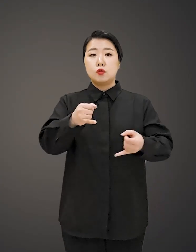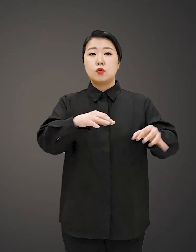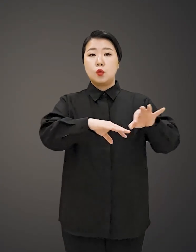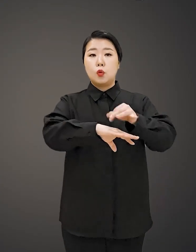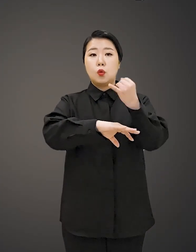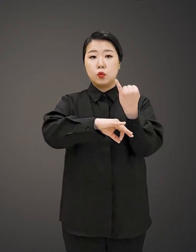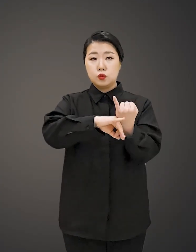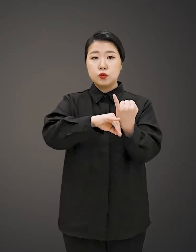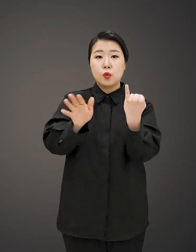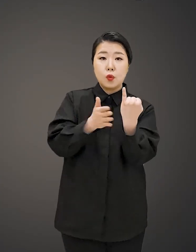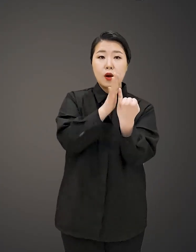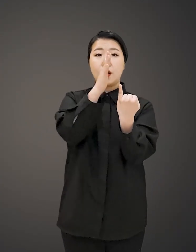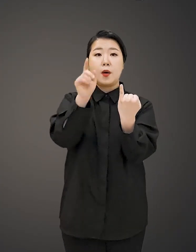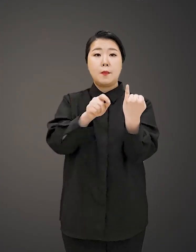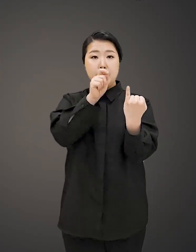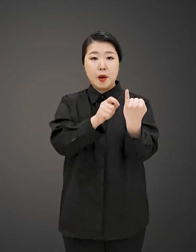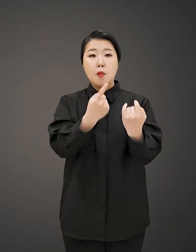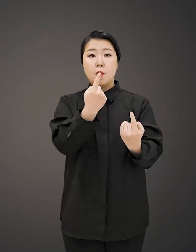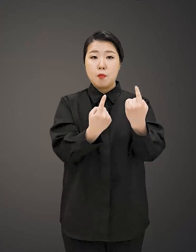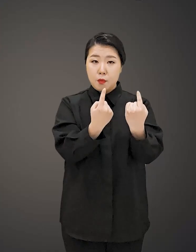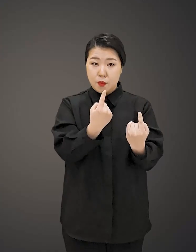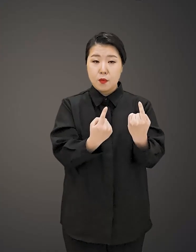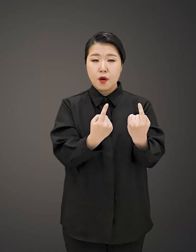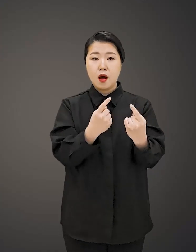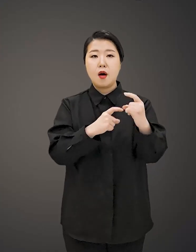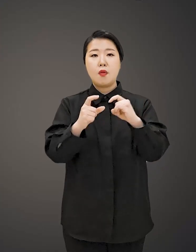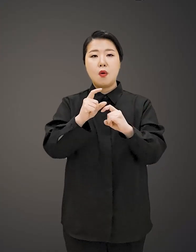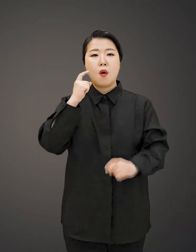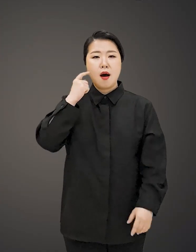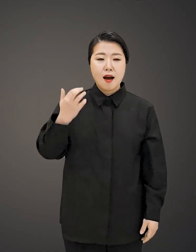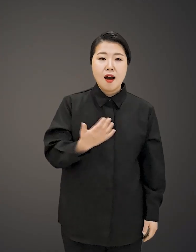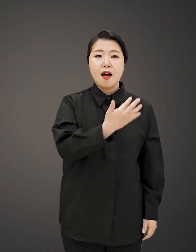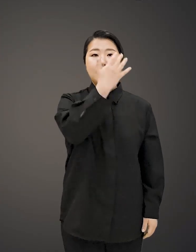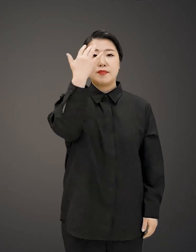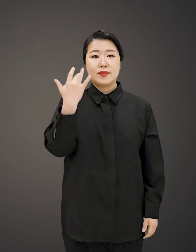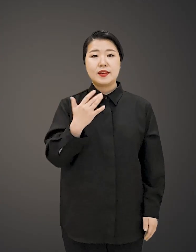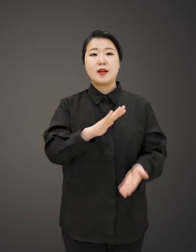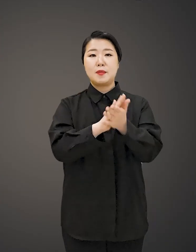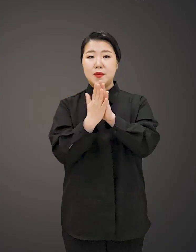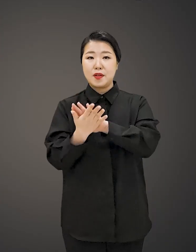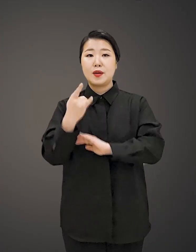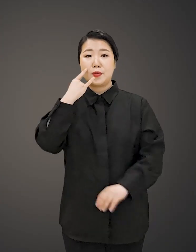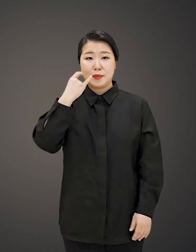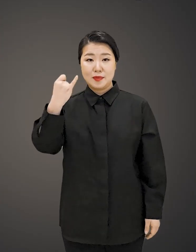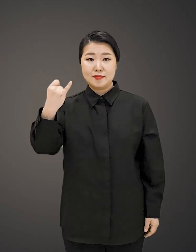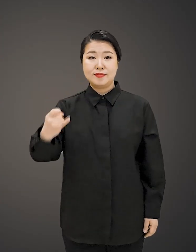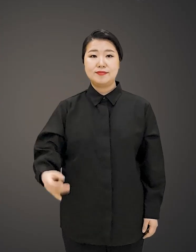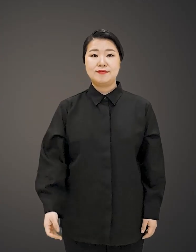신데렐라의 화려한 마법보다 더 아름답게 변신한 엄마.